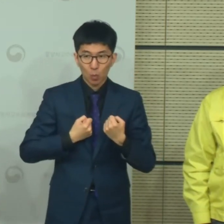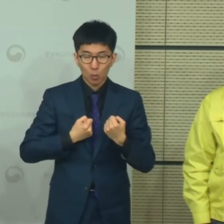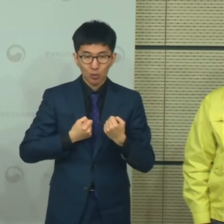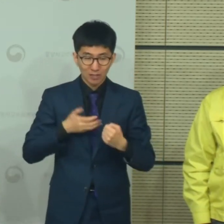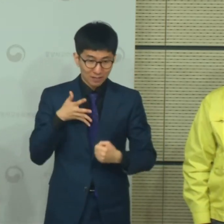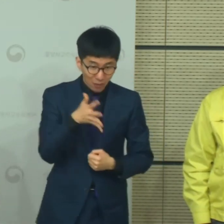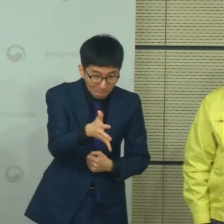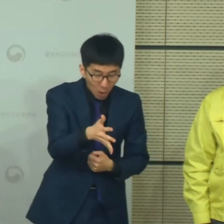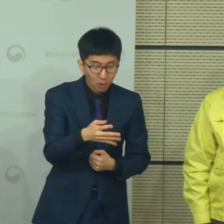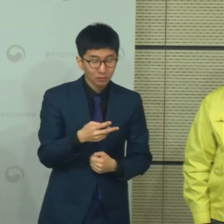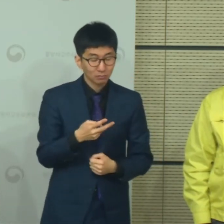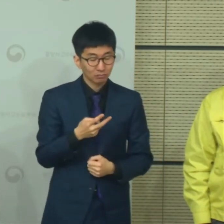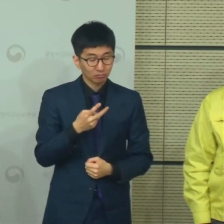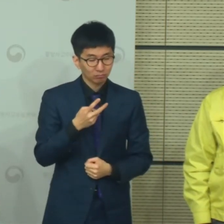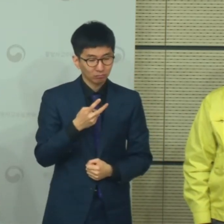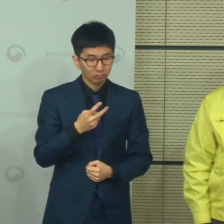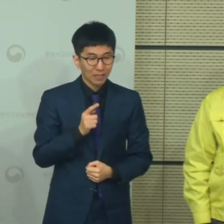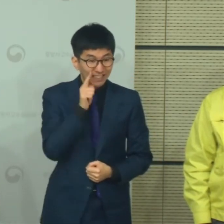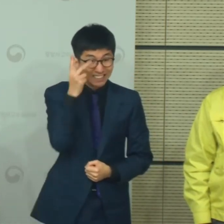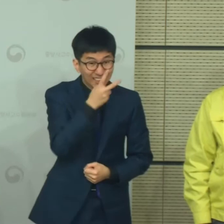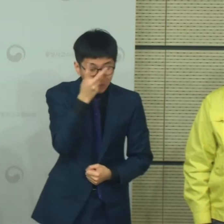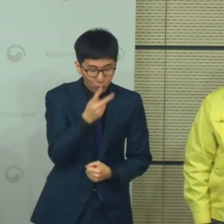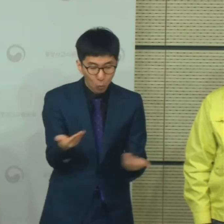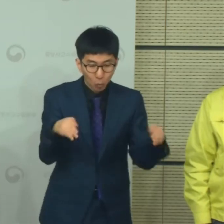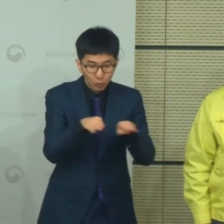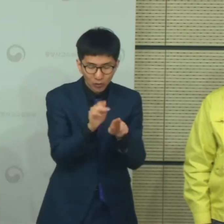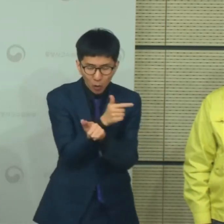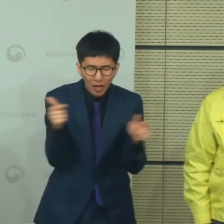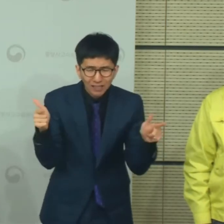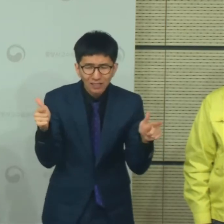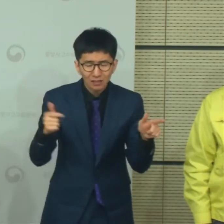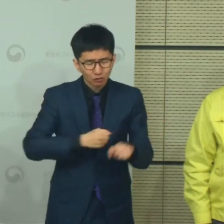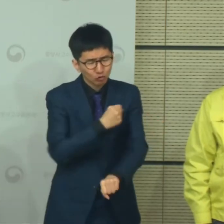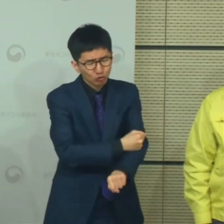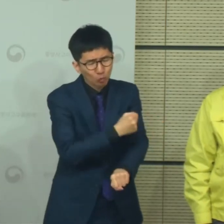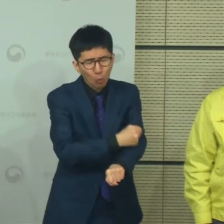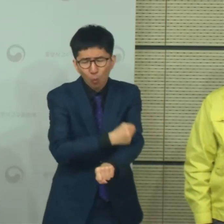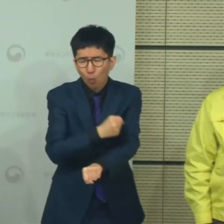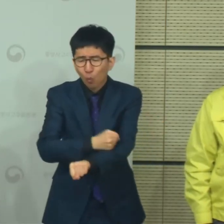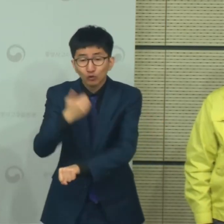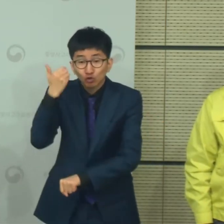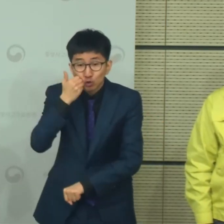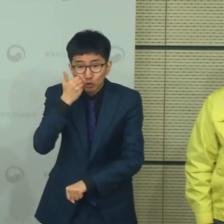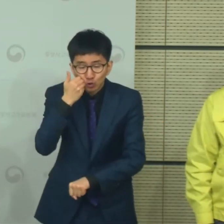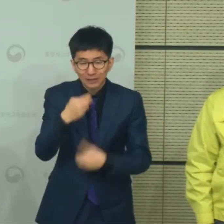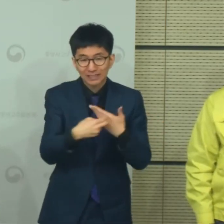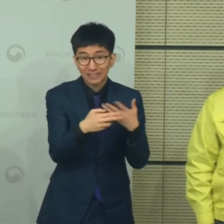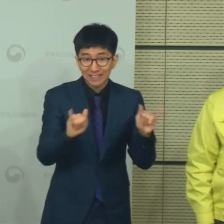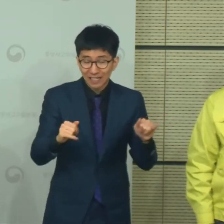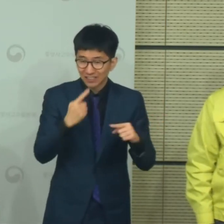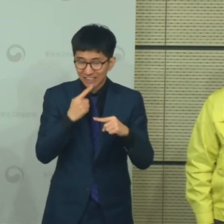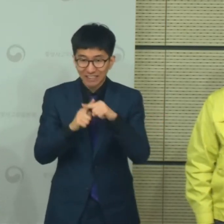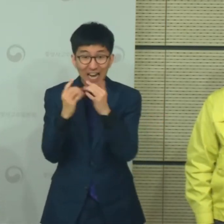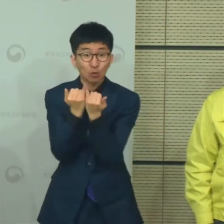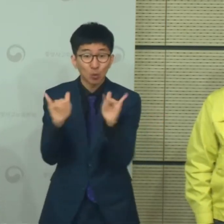이 일선에서 활동하고 있는 이러한 그 의료인들에 대해서는